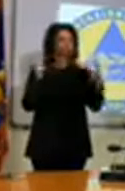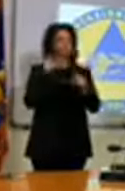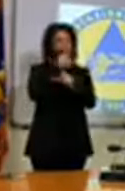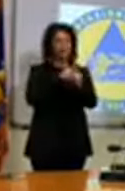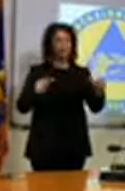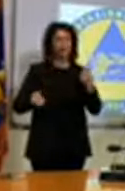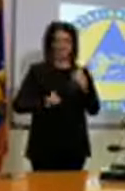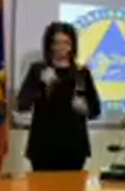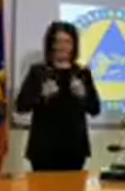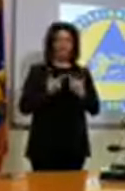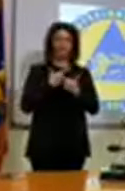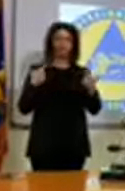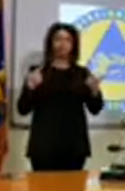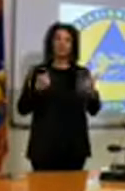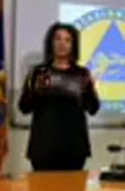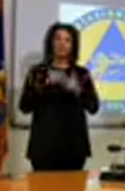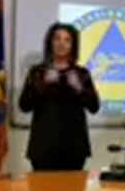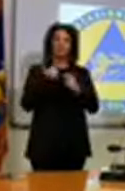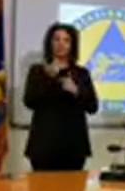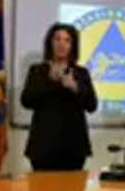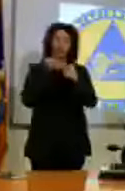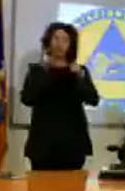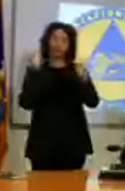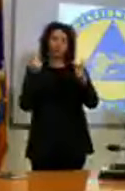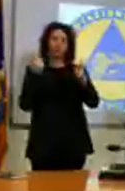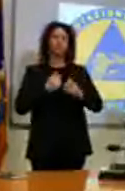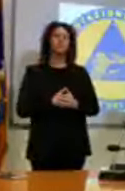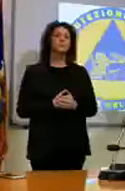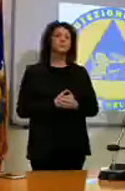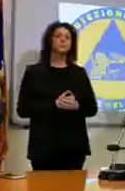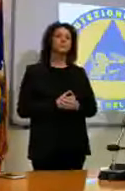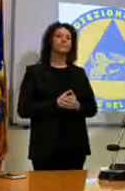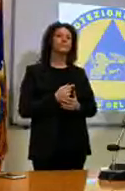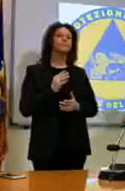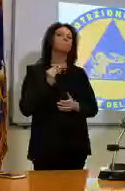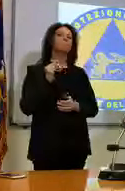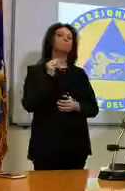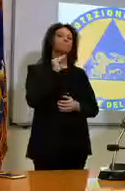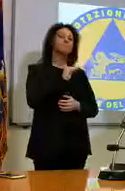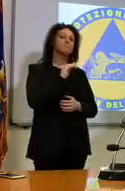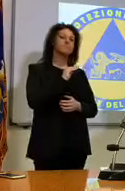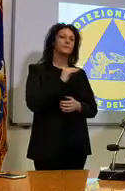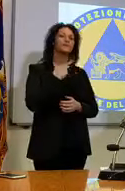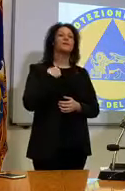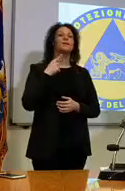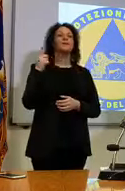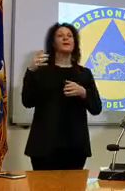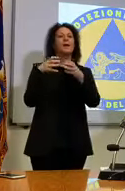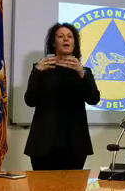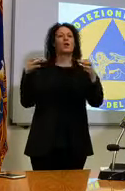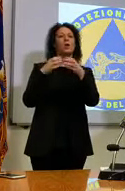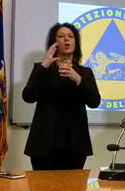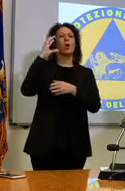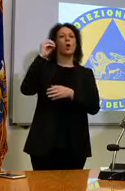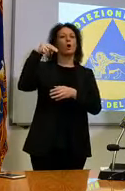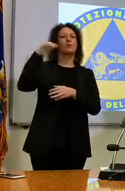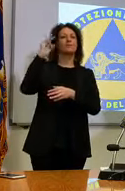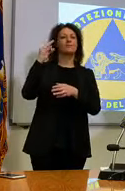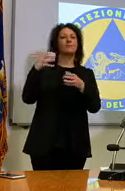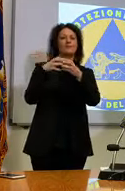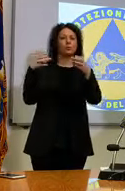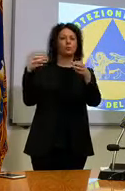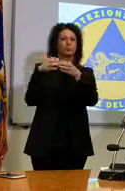risponde al Presidente di Confindustria Vicenza Vescovi che chiede alla Regione di inserire i lavoratori delle aziende tra i destinatari